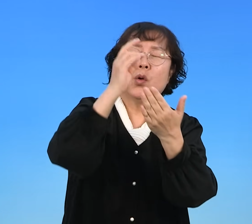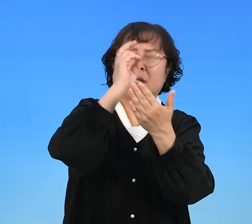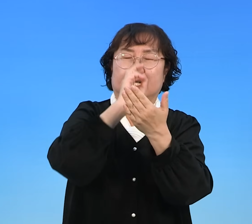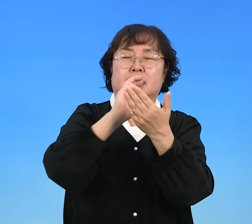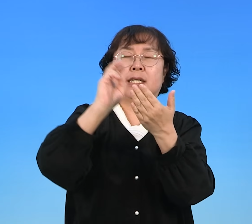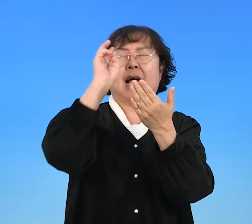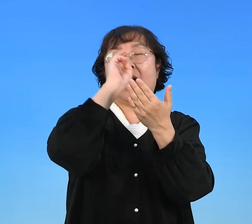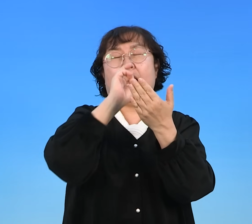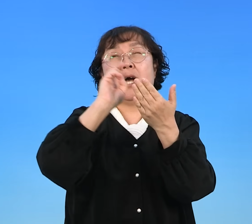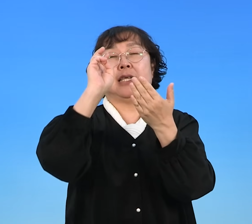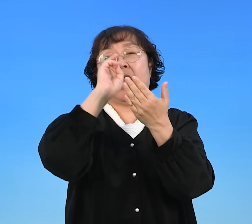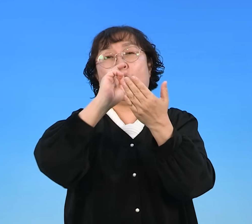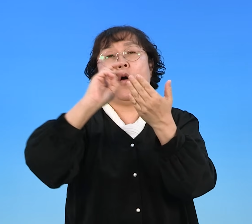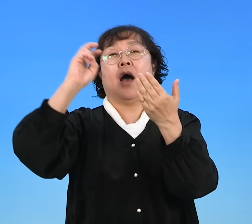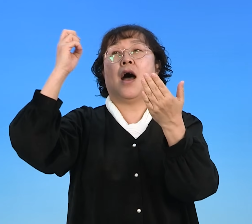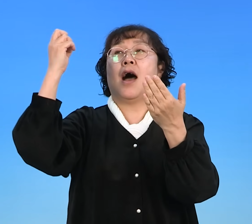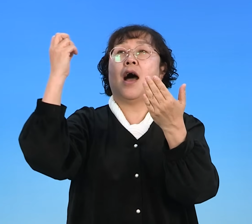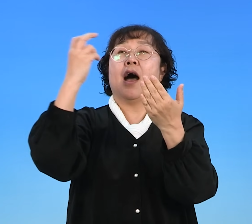존귀 찬양과